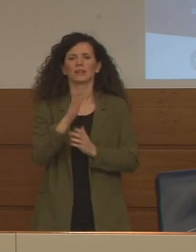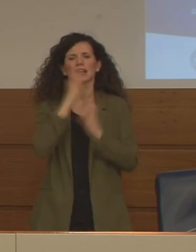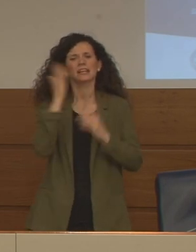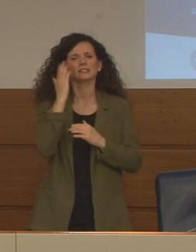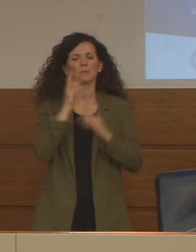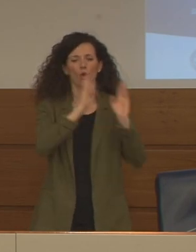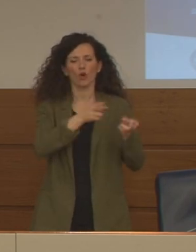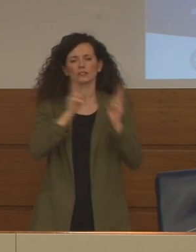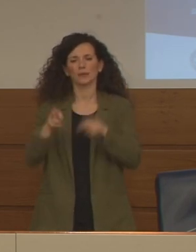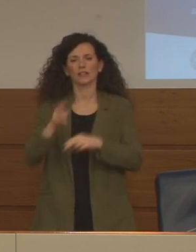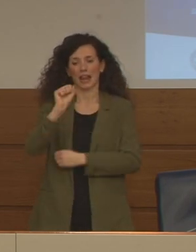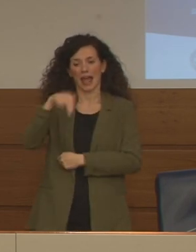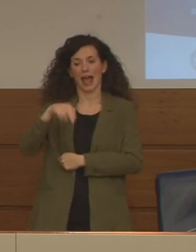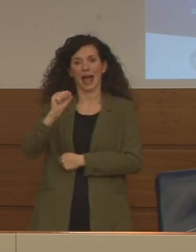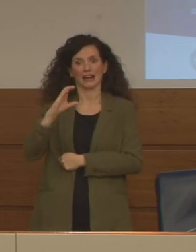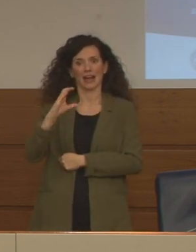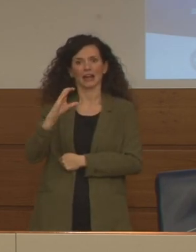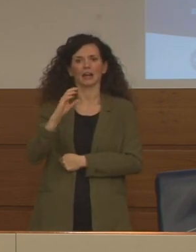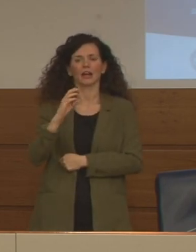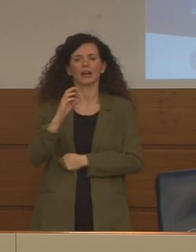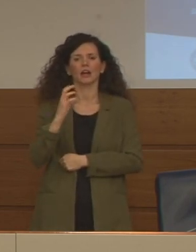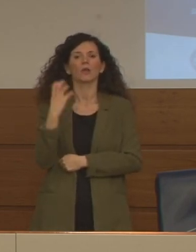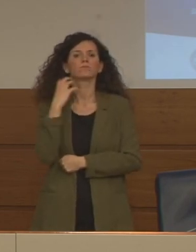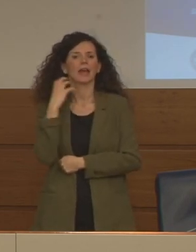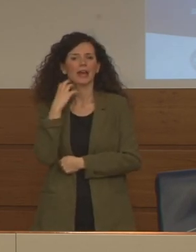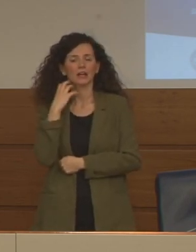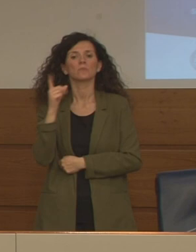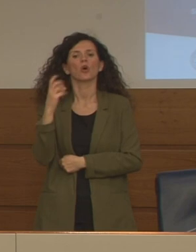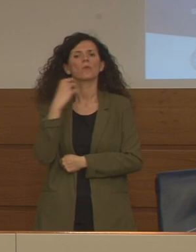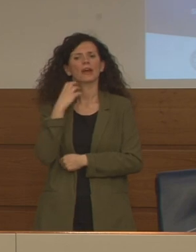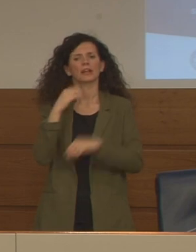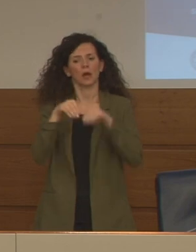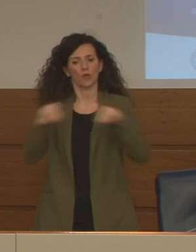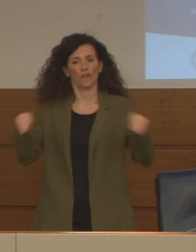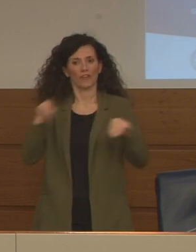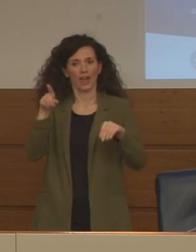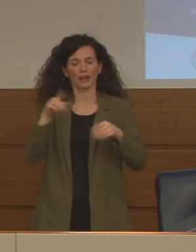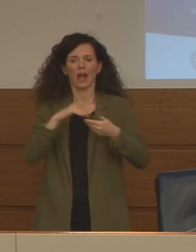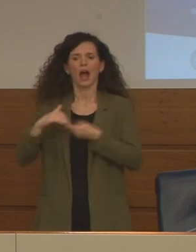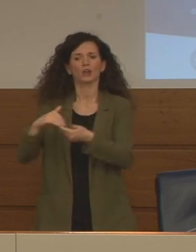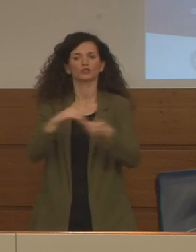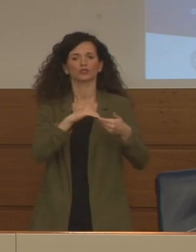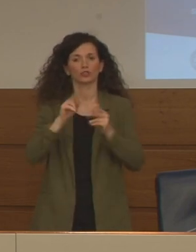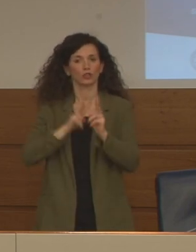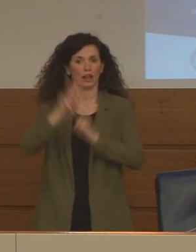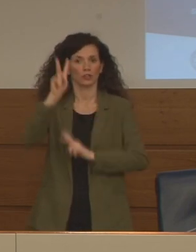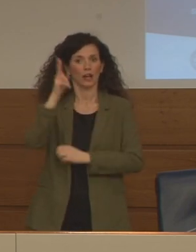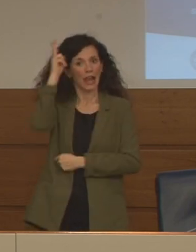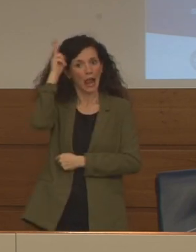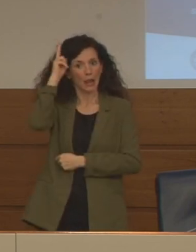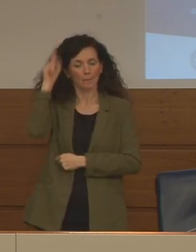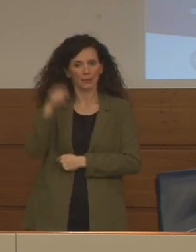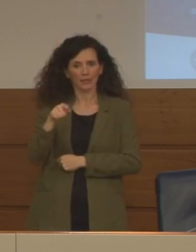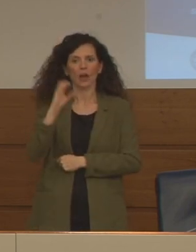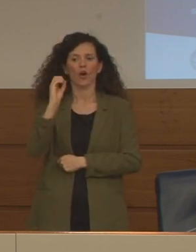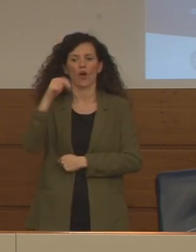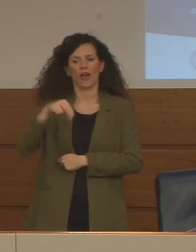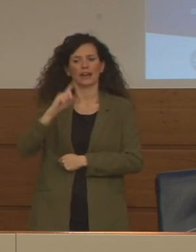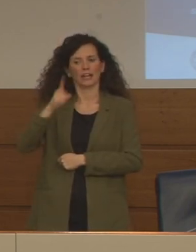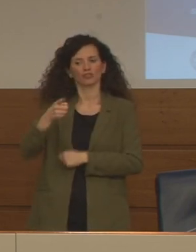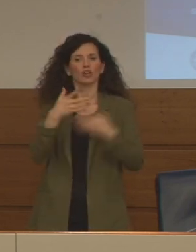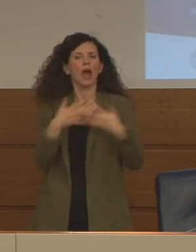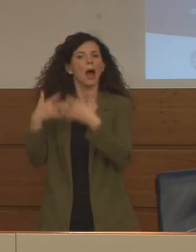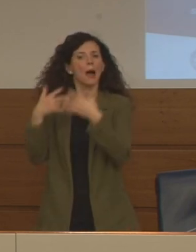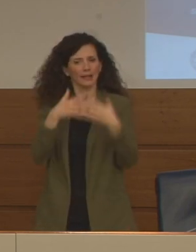bergamo a bergamo fiere associazione nazionale alpini e della energia americana